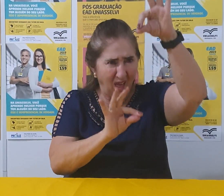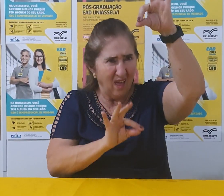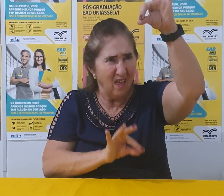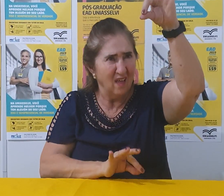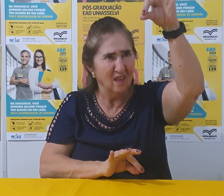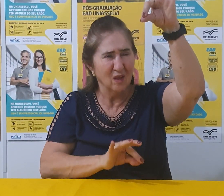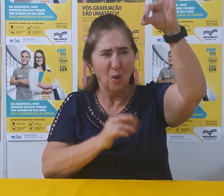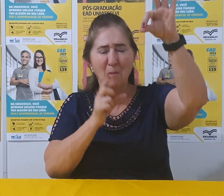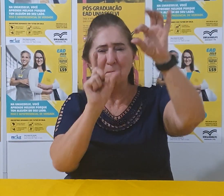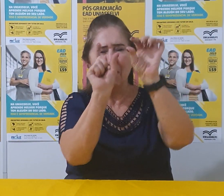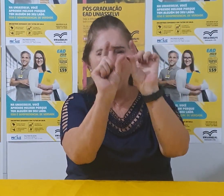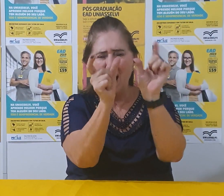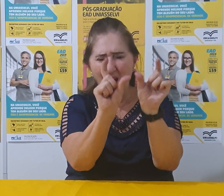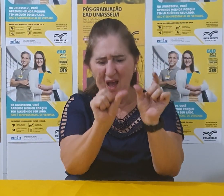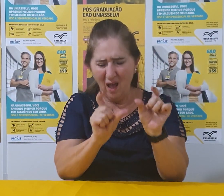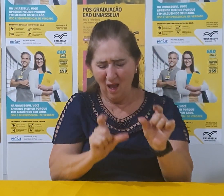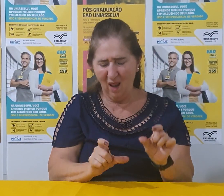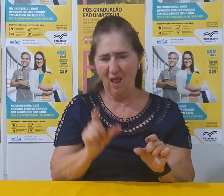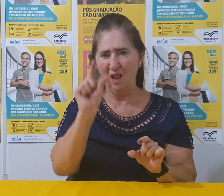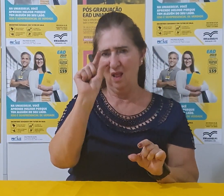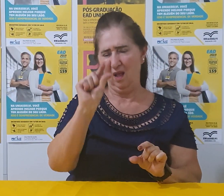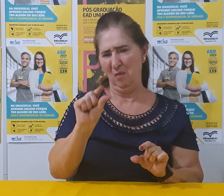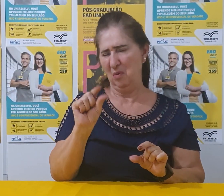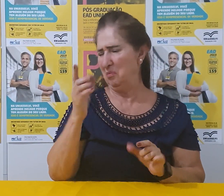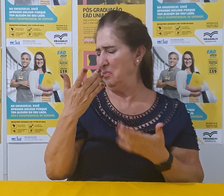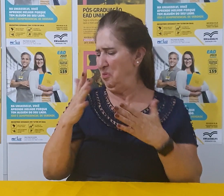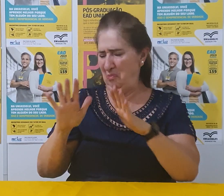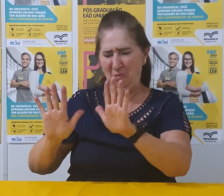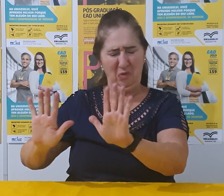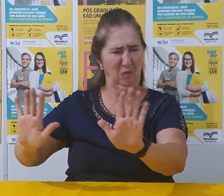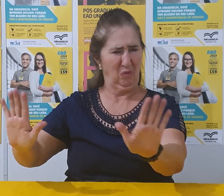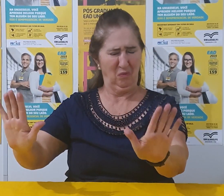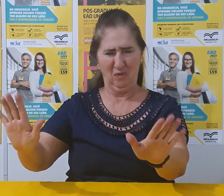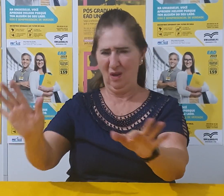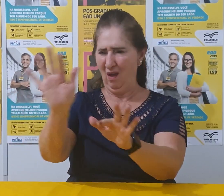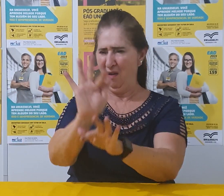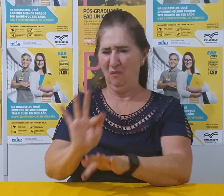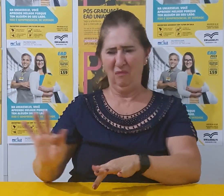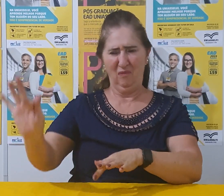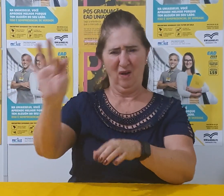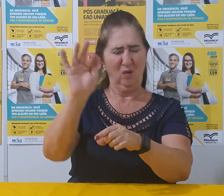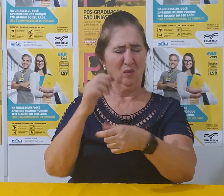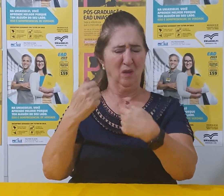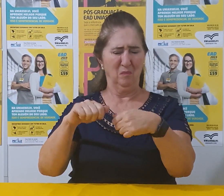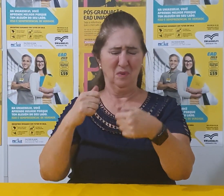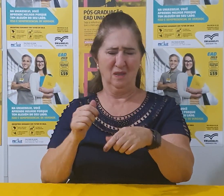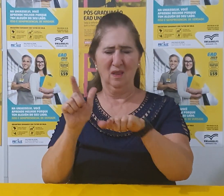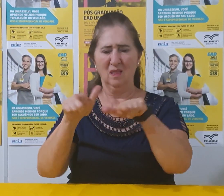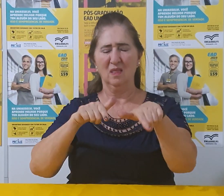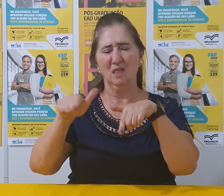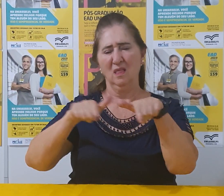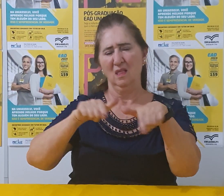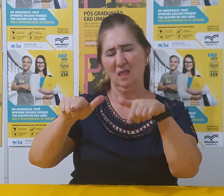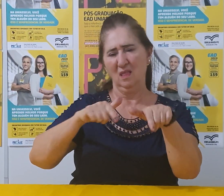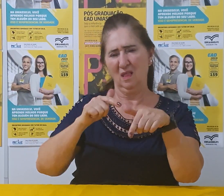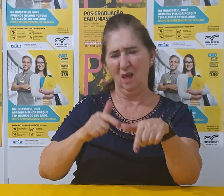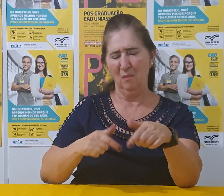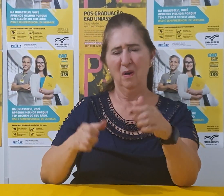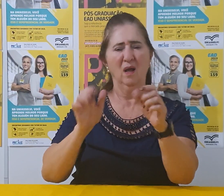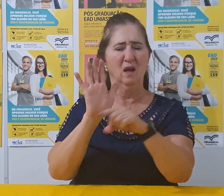palavras. Não deseja ingressar na faculdade, pois precisa trabalhar para ajudar a família e sem leitura é muito difícil.